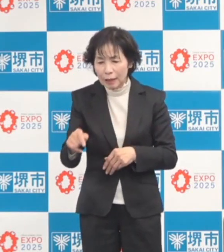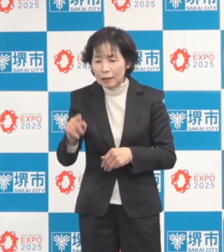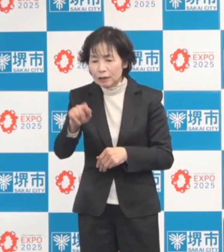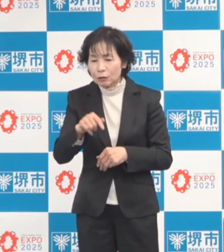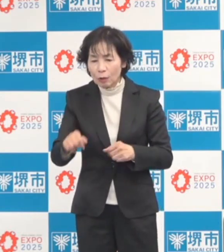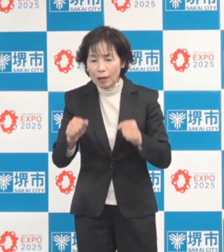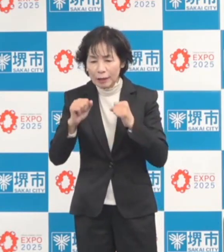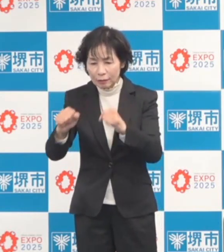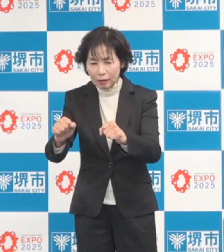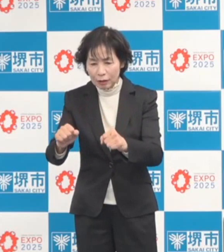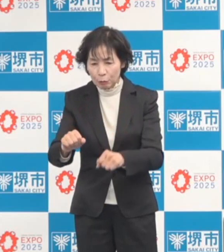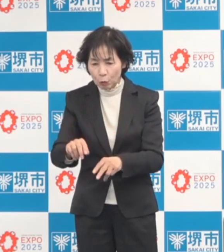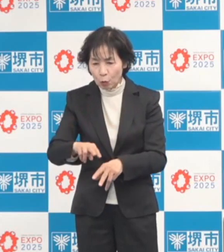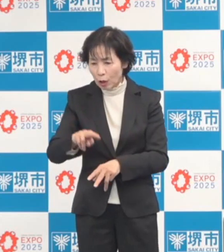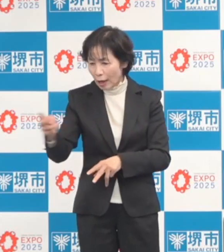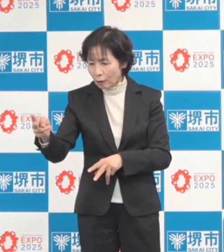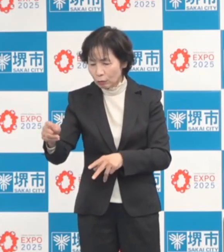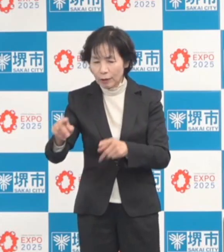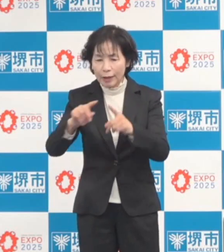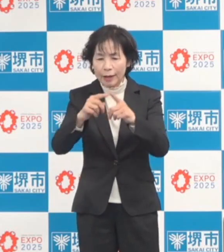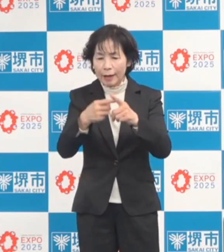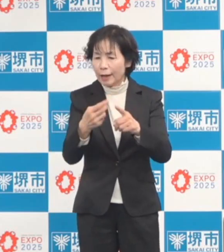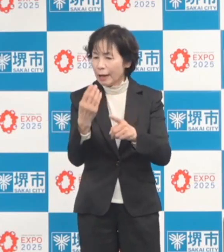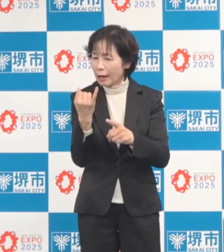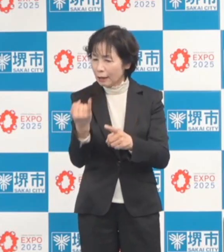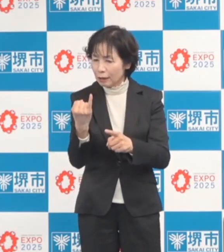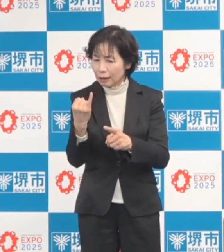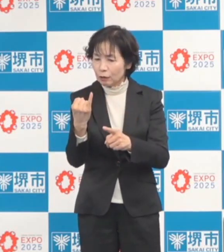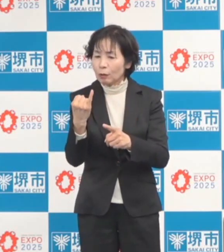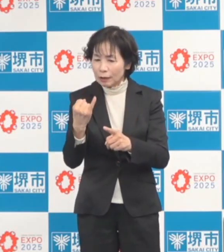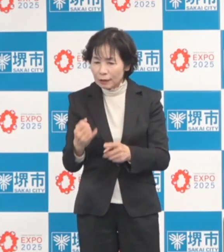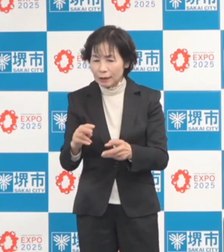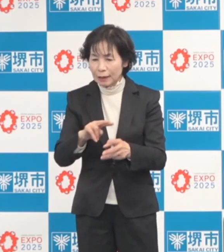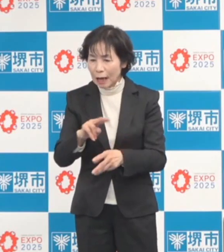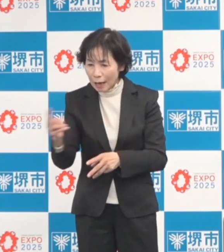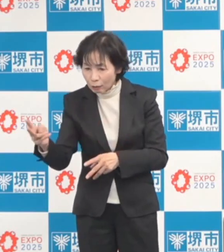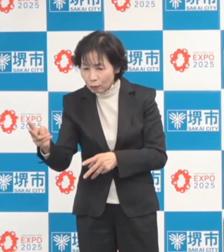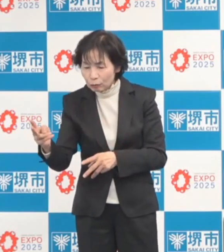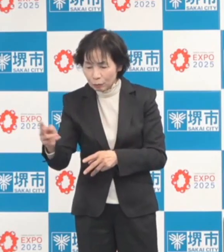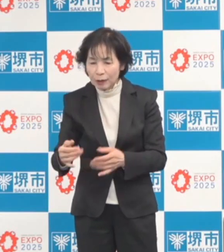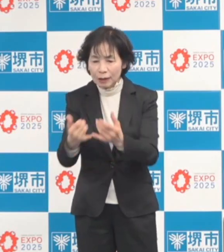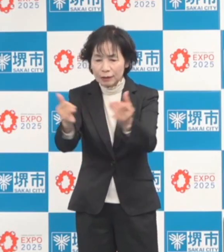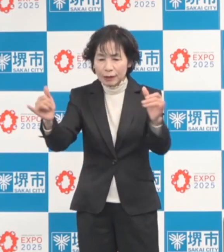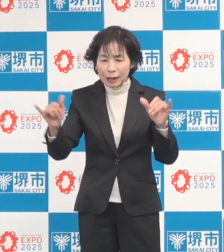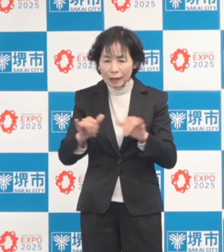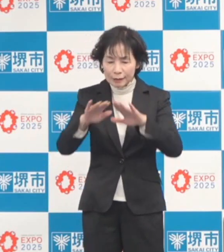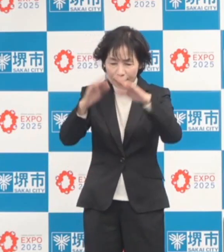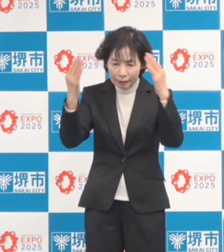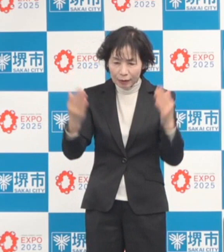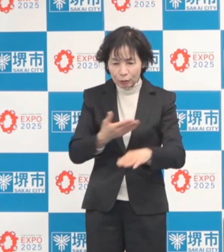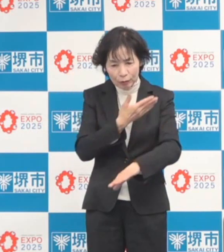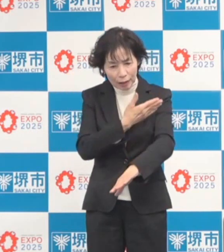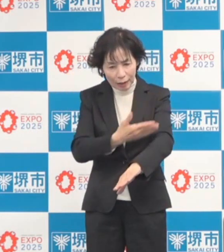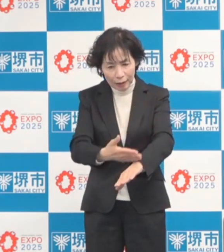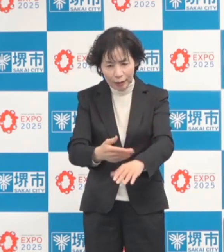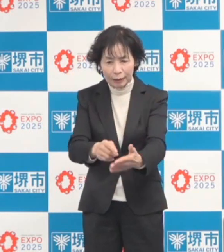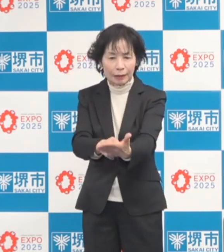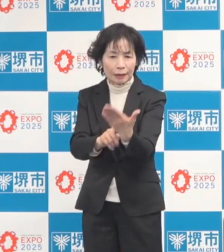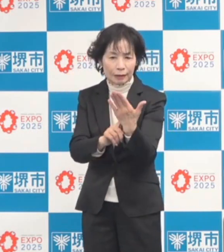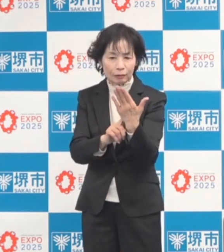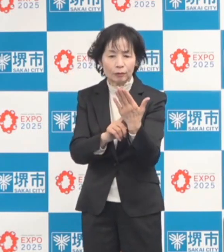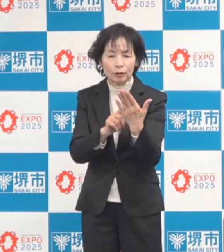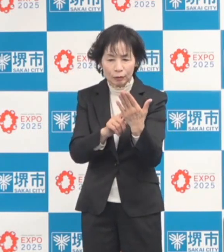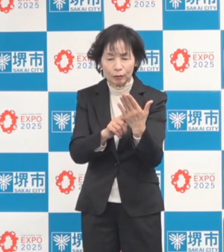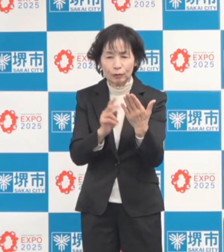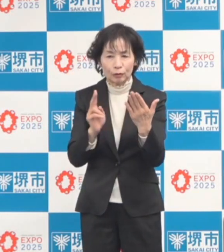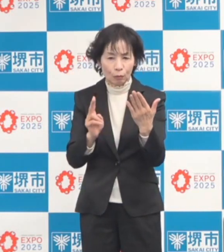この置き換えていく、 AI 等に置き換えていくとかっていうことも社会全体の流れとして出てきてる状